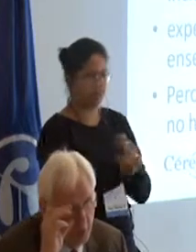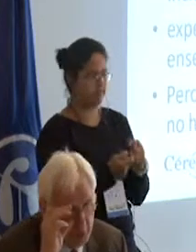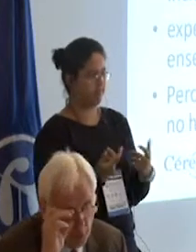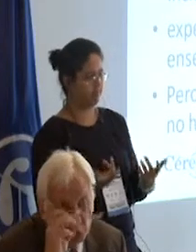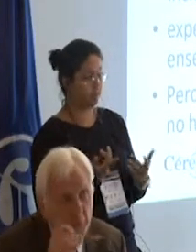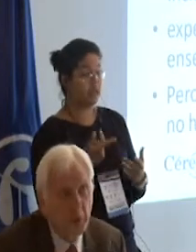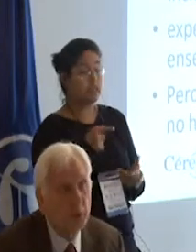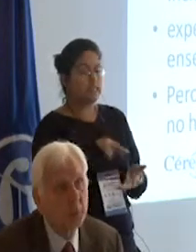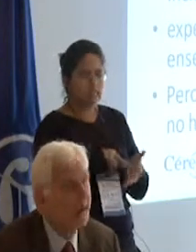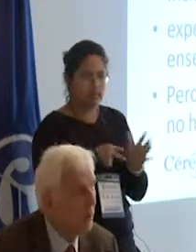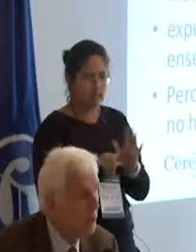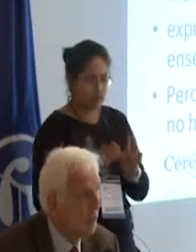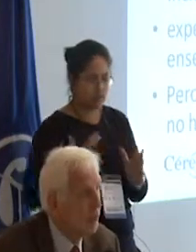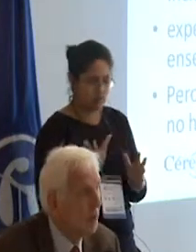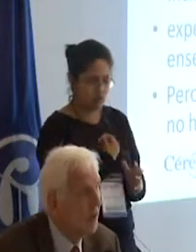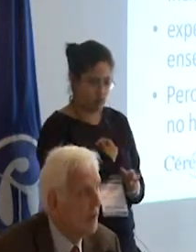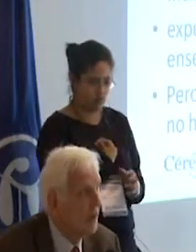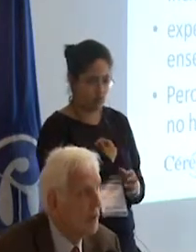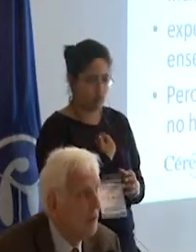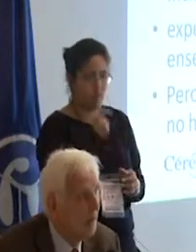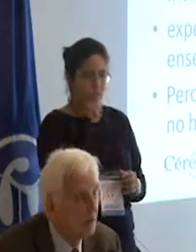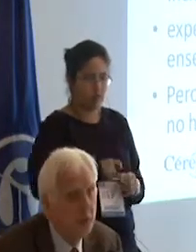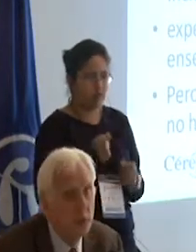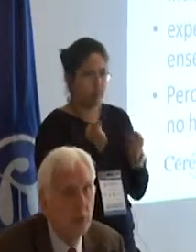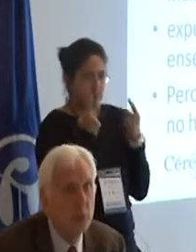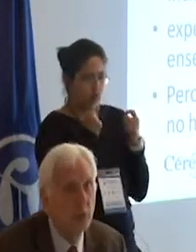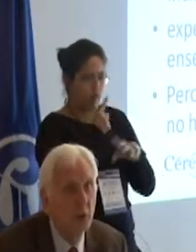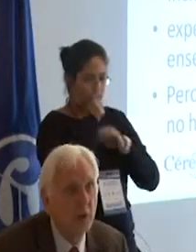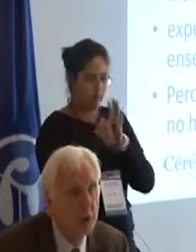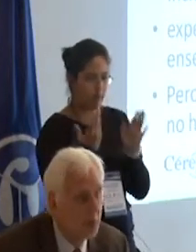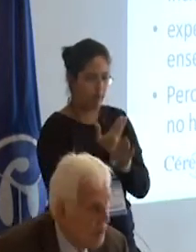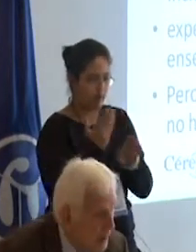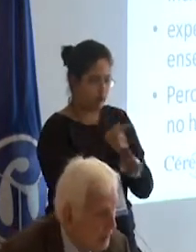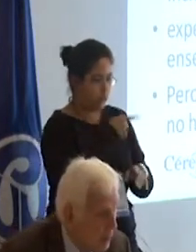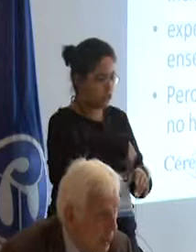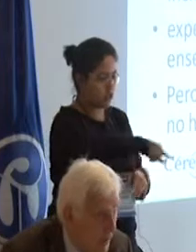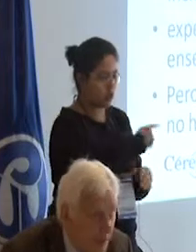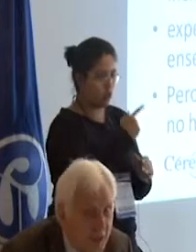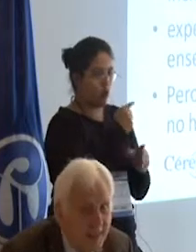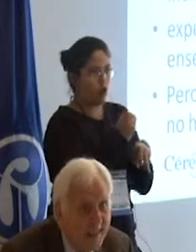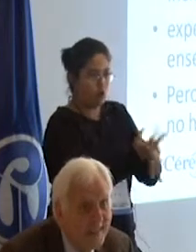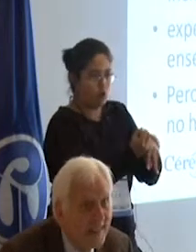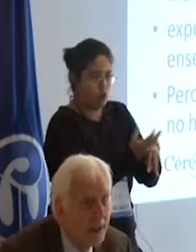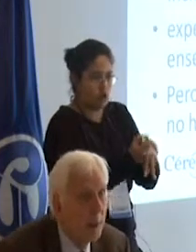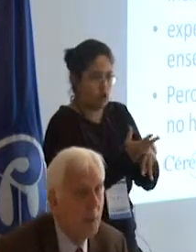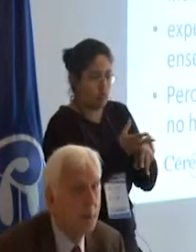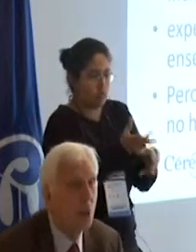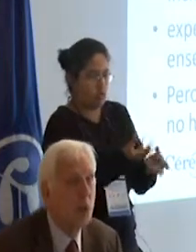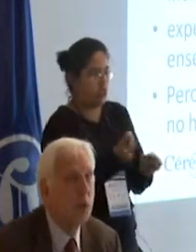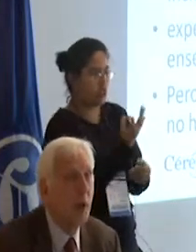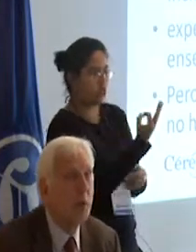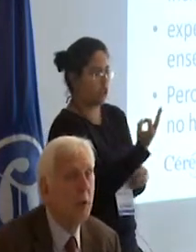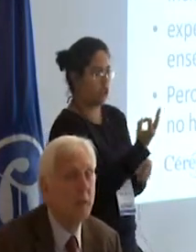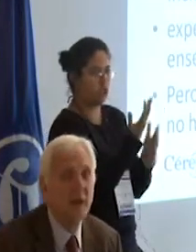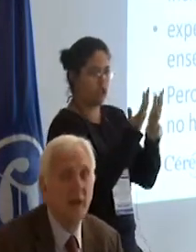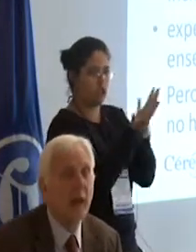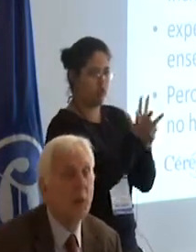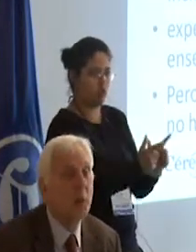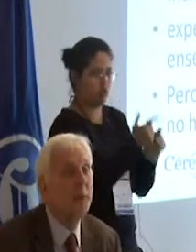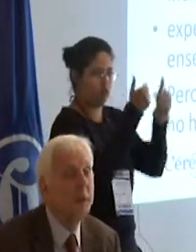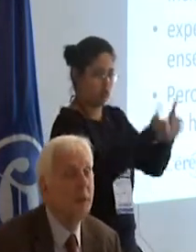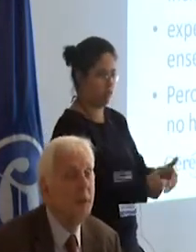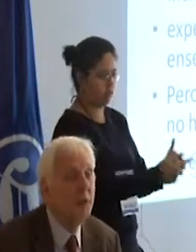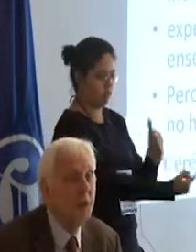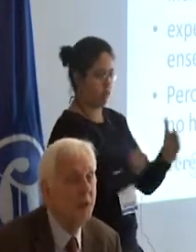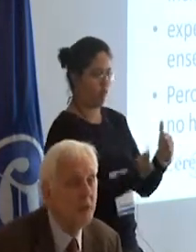comprender que el problema que se presenta a estos docentes, que por ejemplo reciben 3 estudiantes en situación de